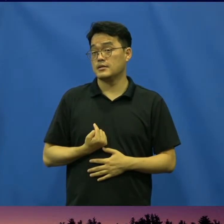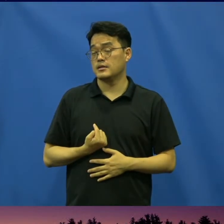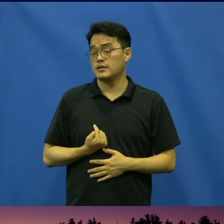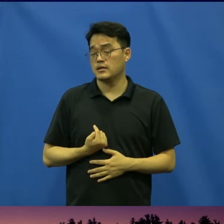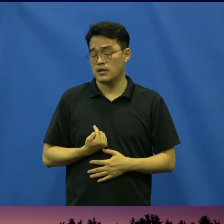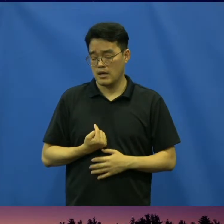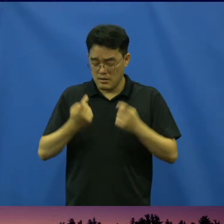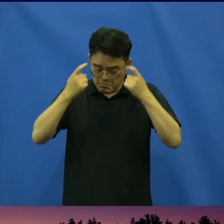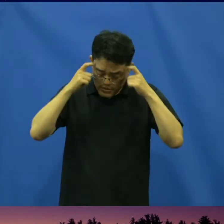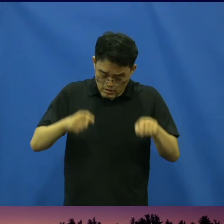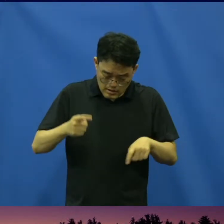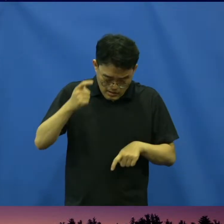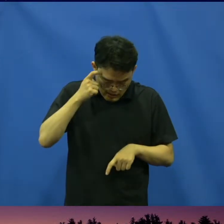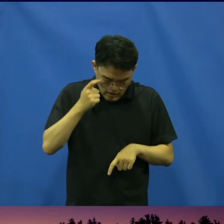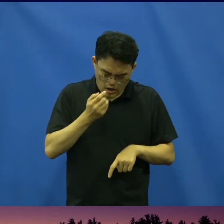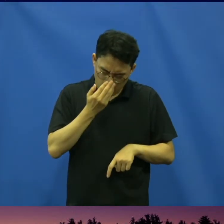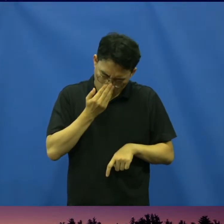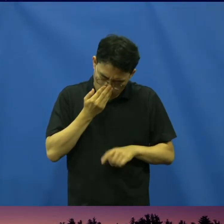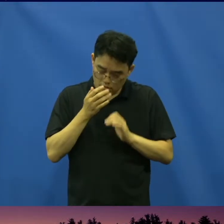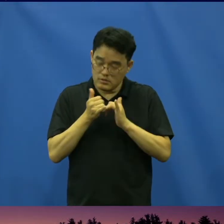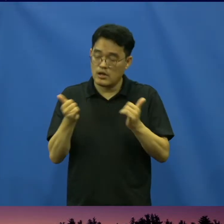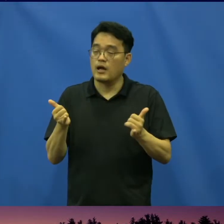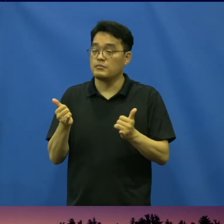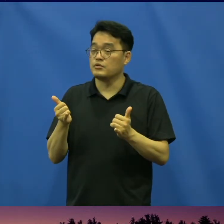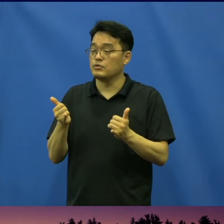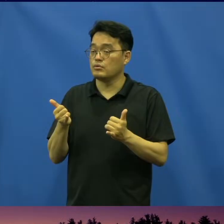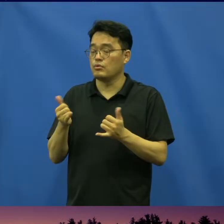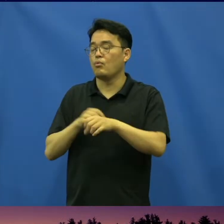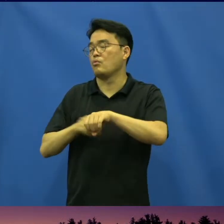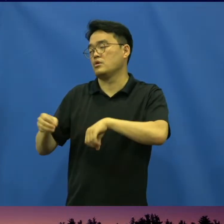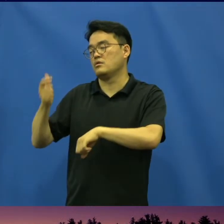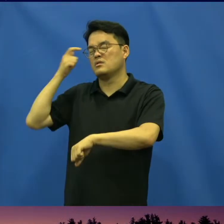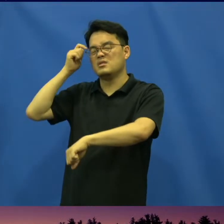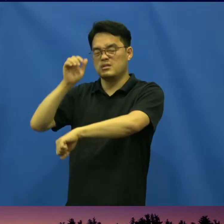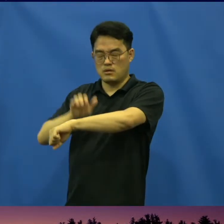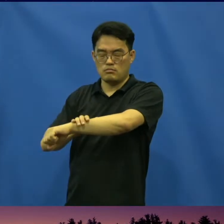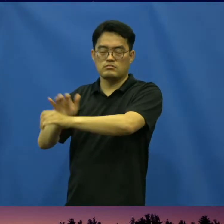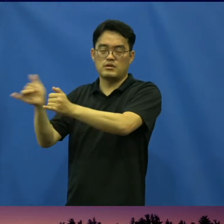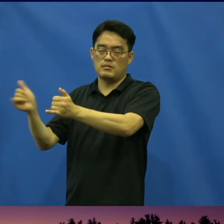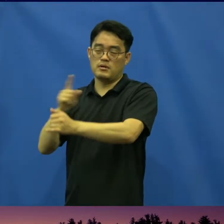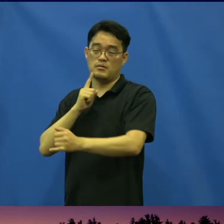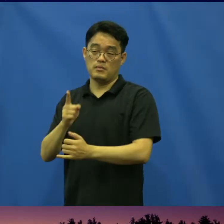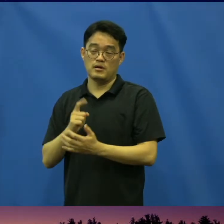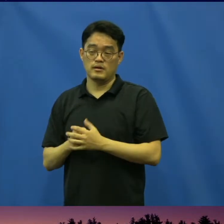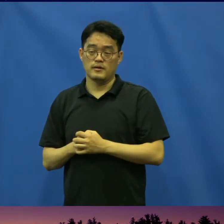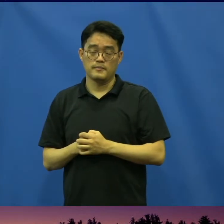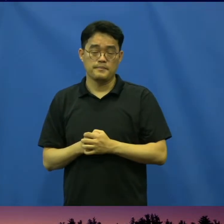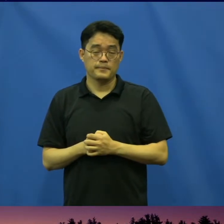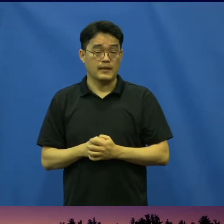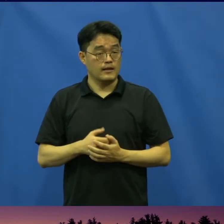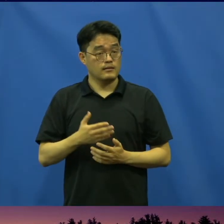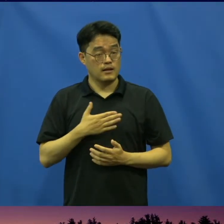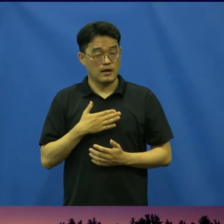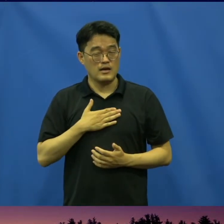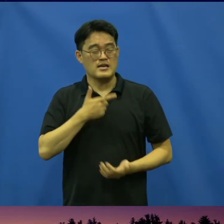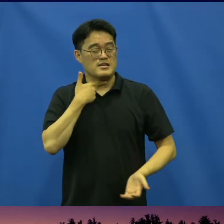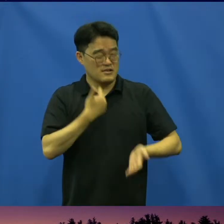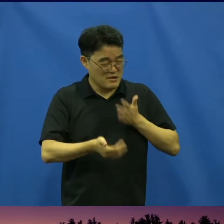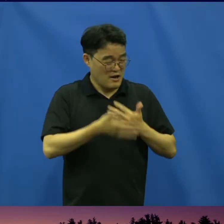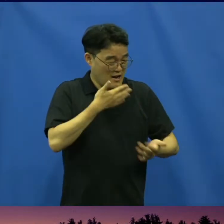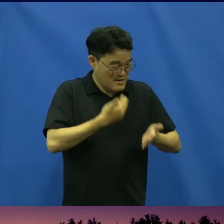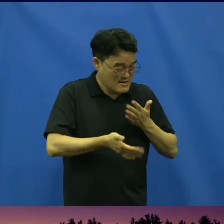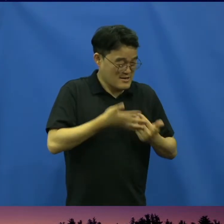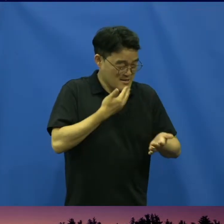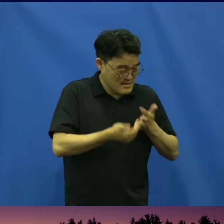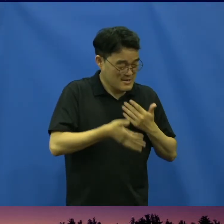망하게 돼서 자신의 경험의 유한성을 인정해야 돼요. 내가 아무리 많이 경험을 해도 부분적이에요.